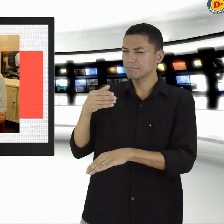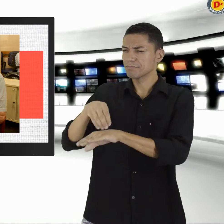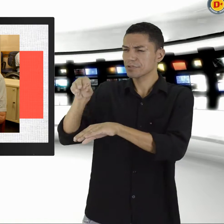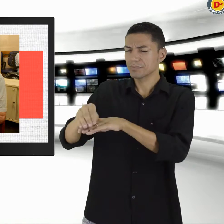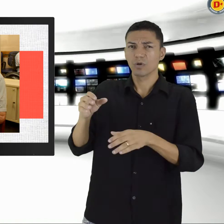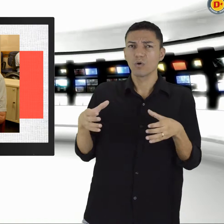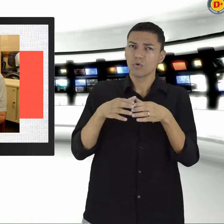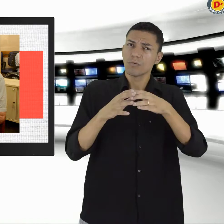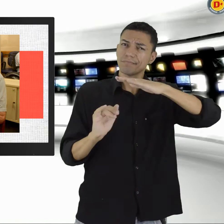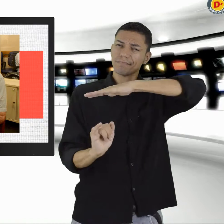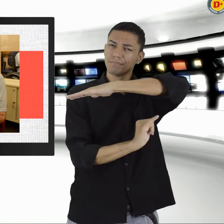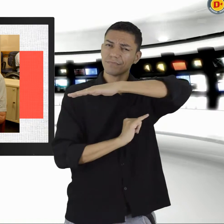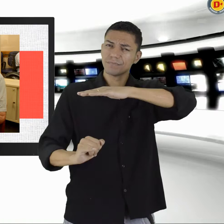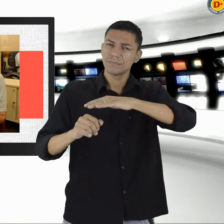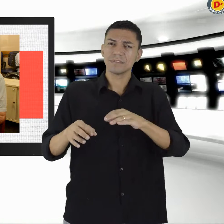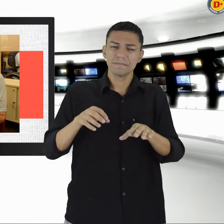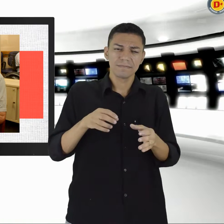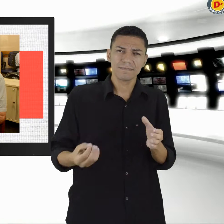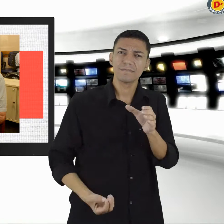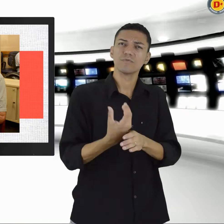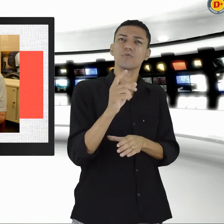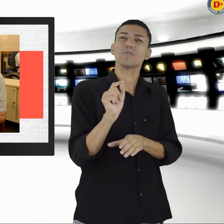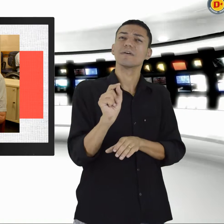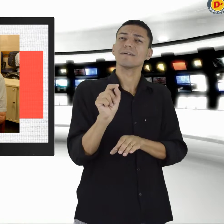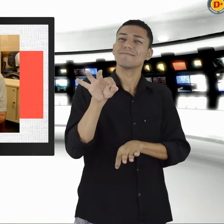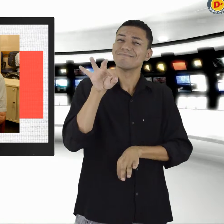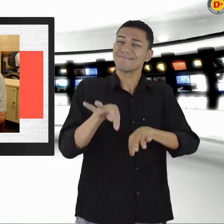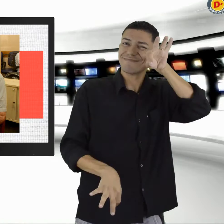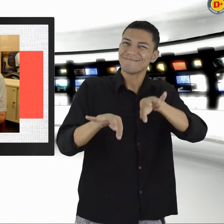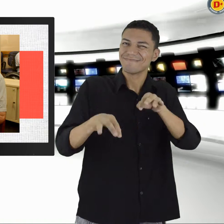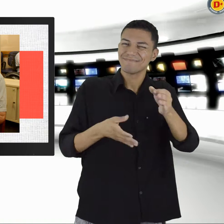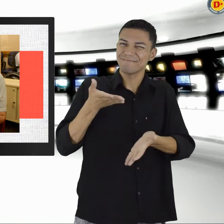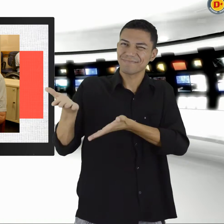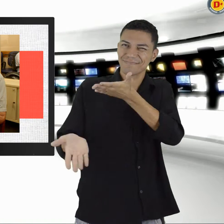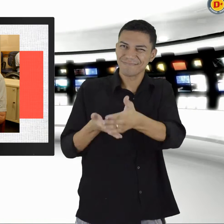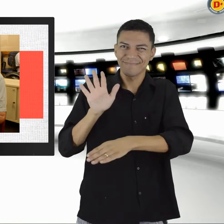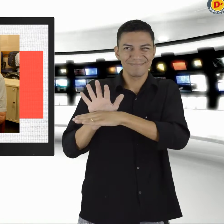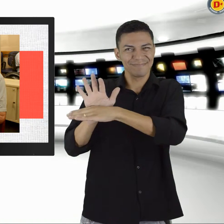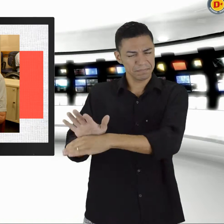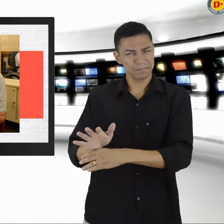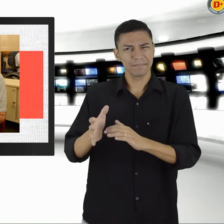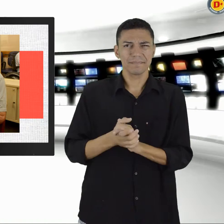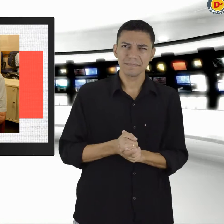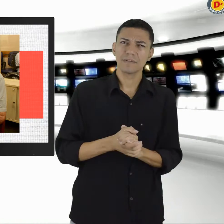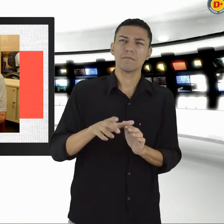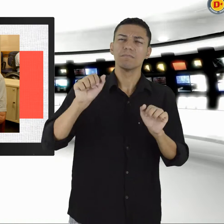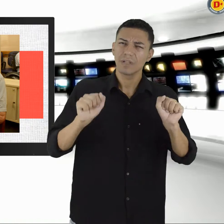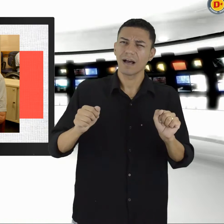oficinas terapêuticas. Esses grupos possibilitam também a interação com outras pessoas e com a comunidade, o que